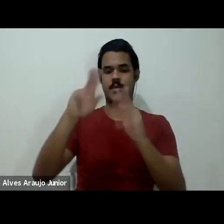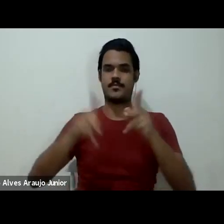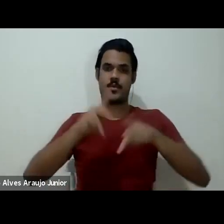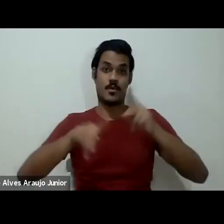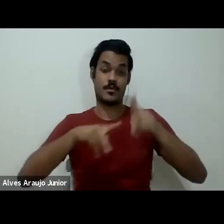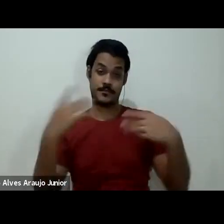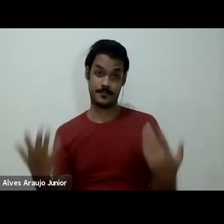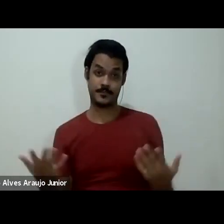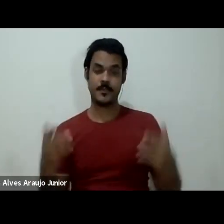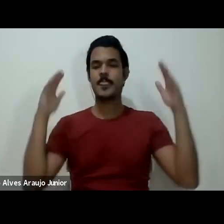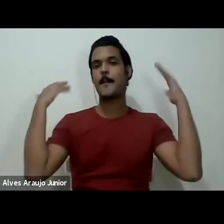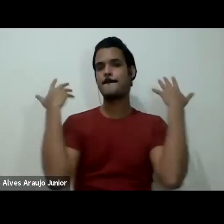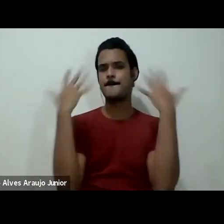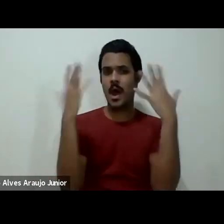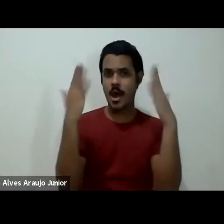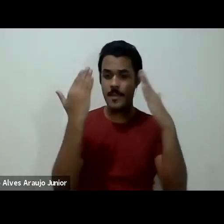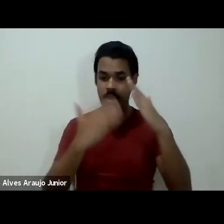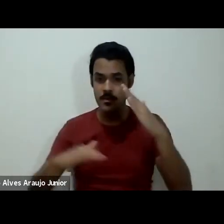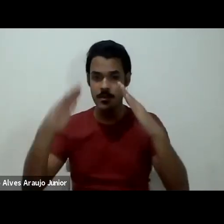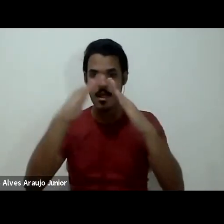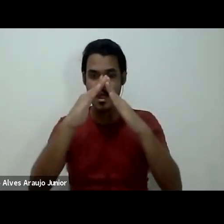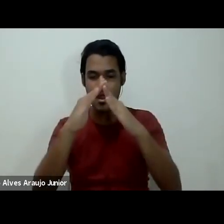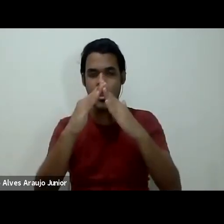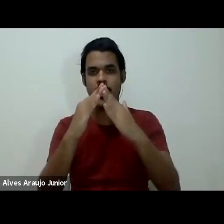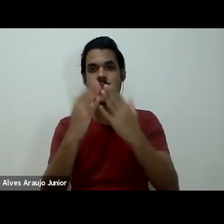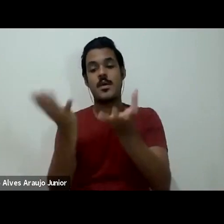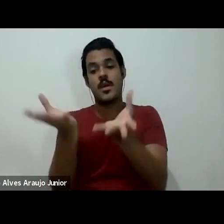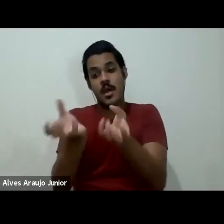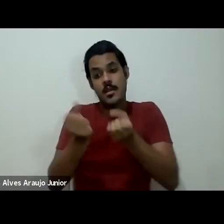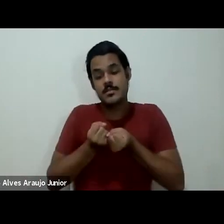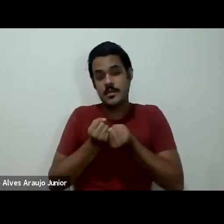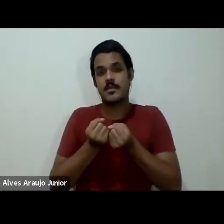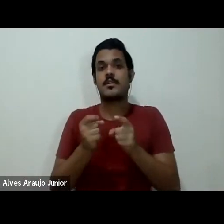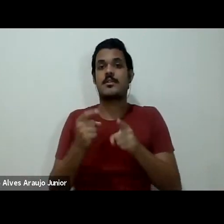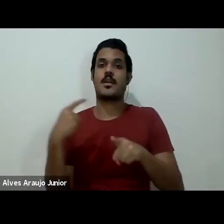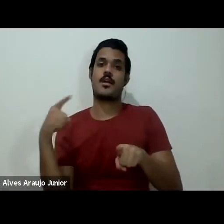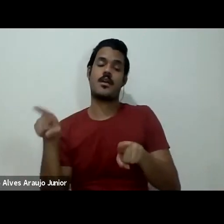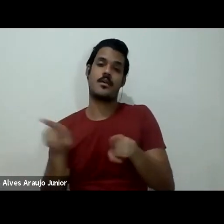parabenizar o terreiro pela abertura, né,